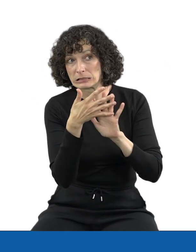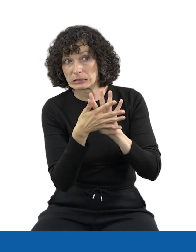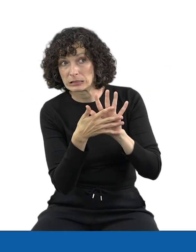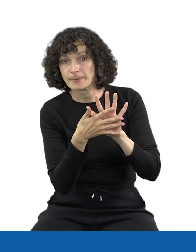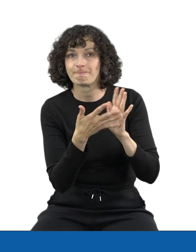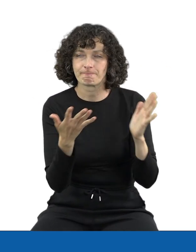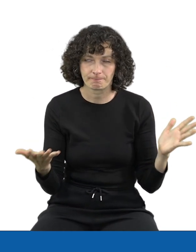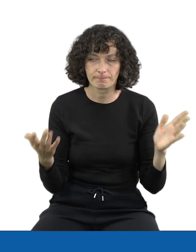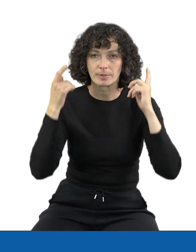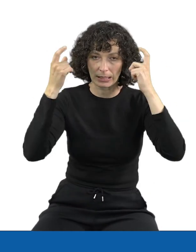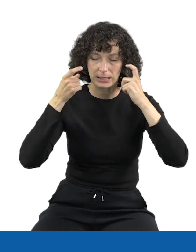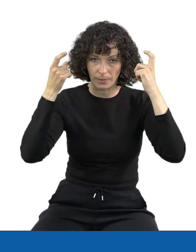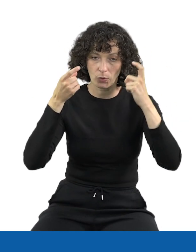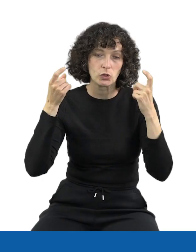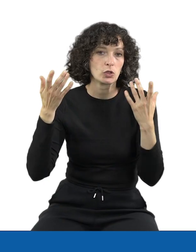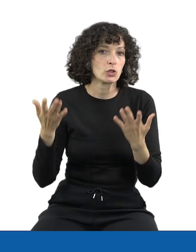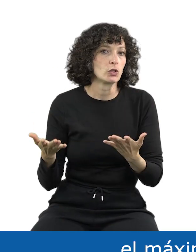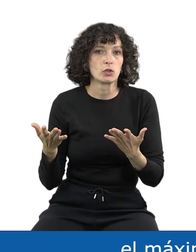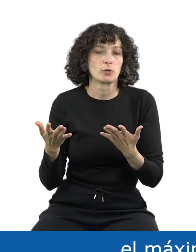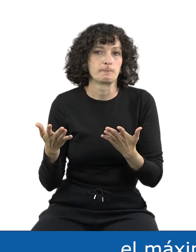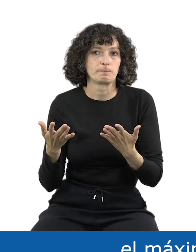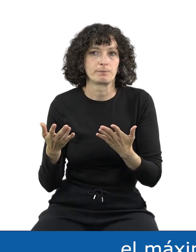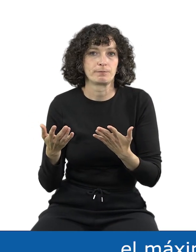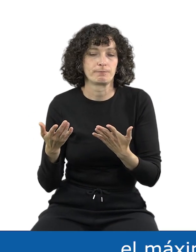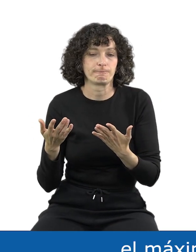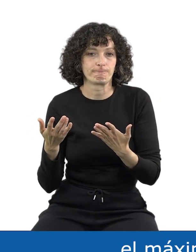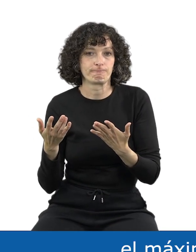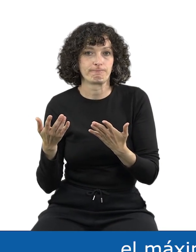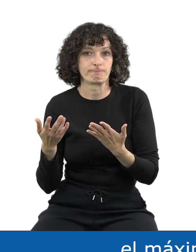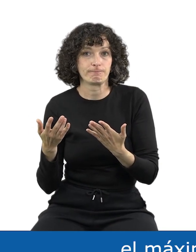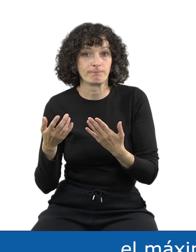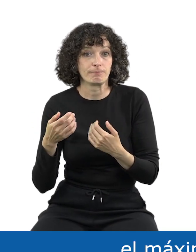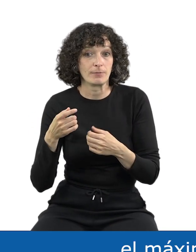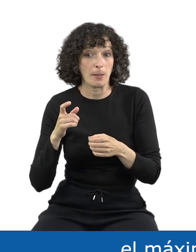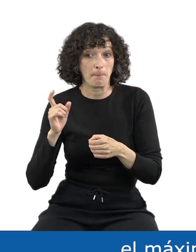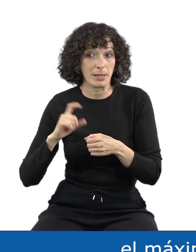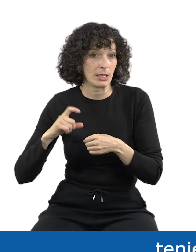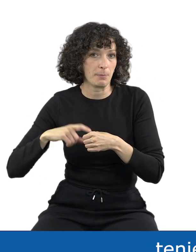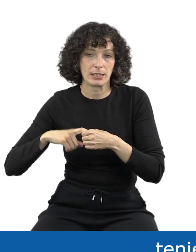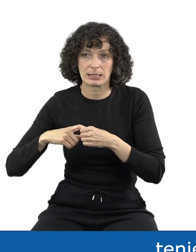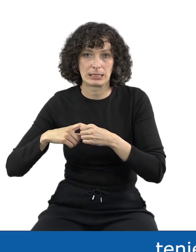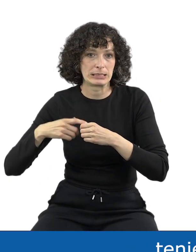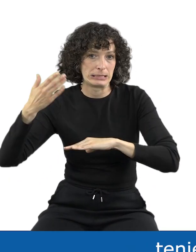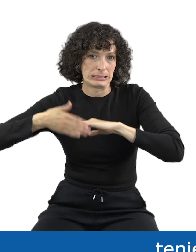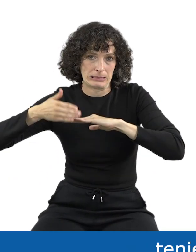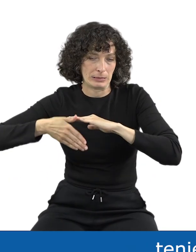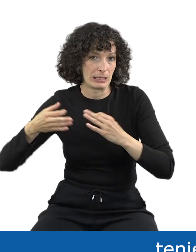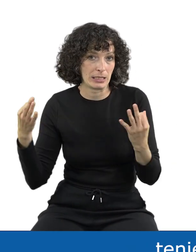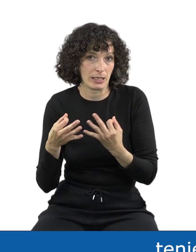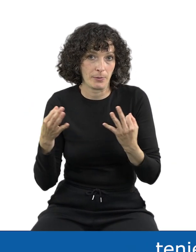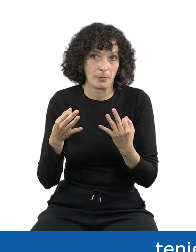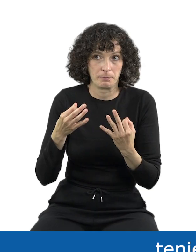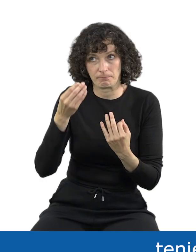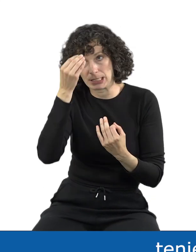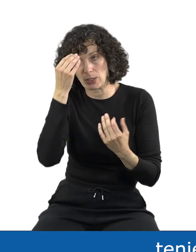intentamos limitar el máximo número posible de participantes, teniendo en cuenta las